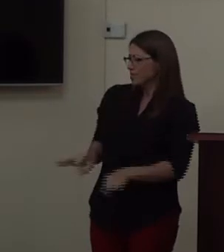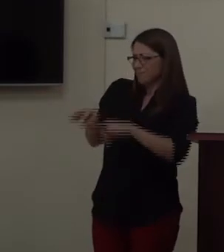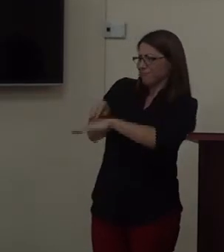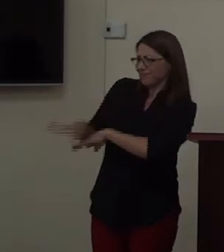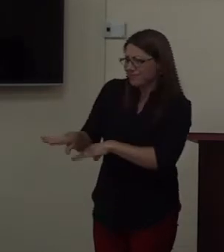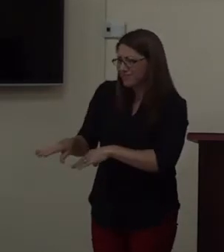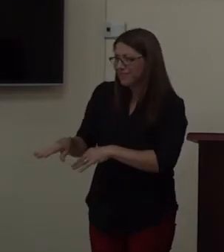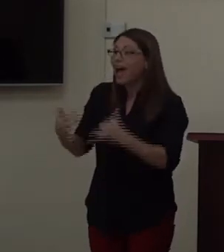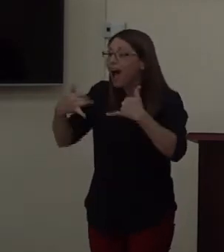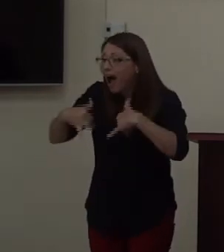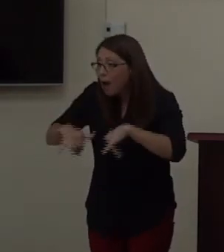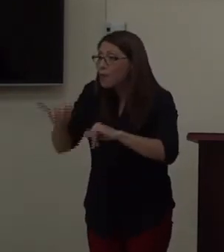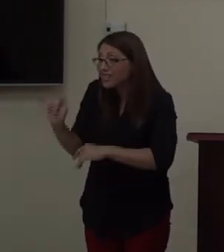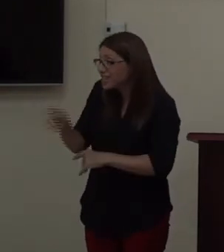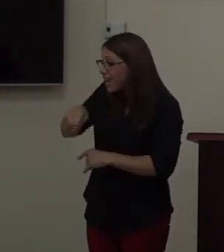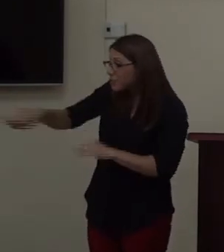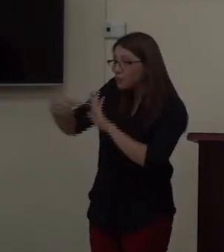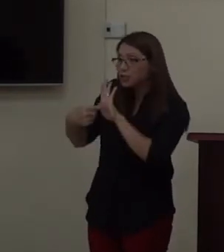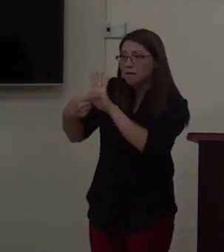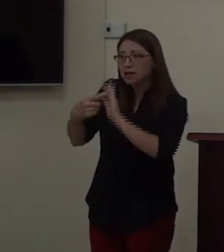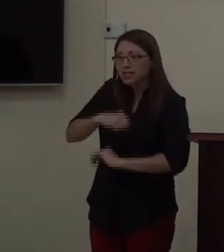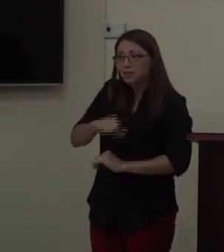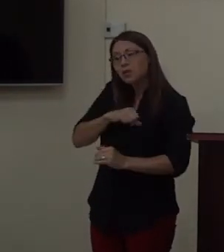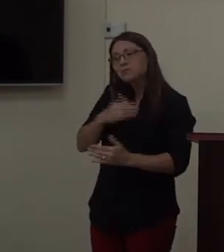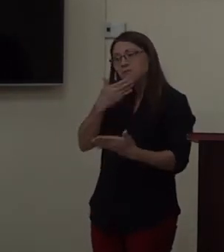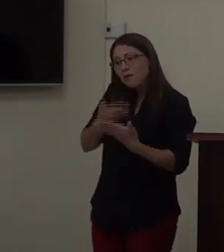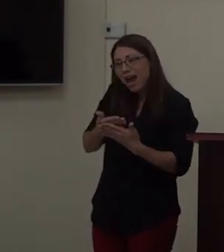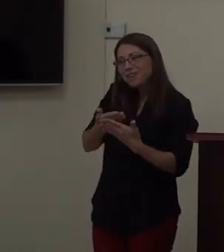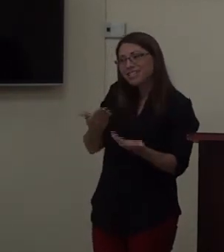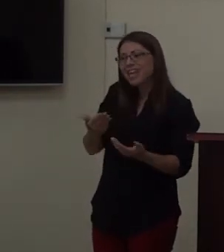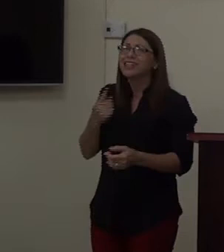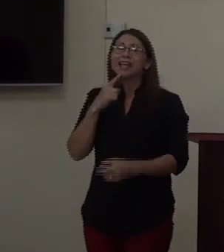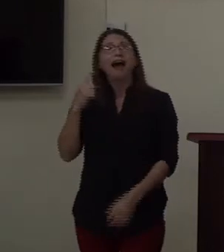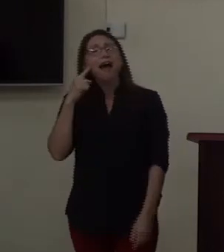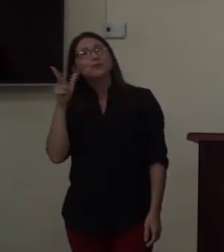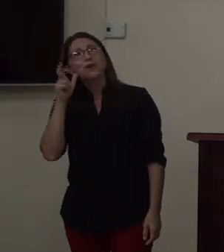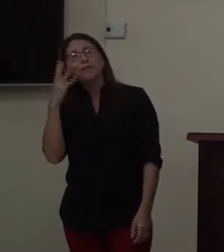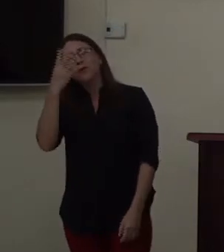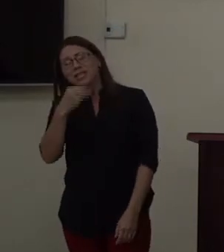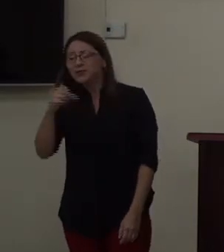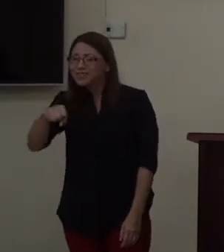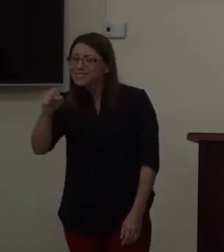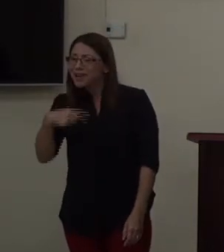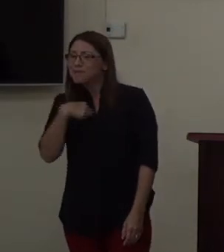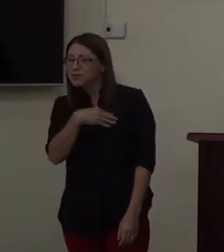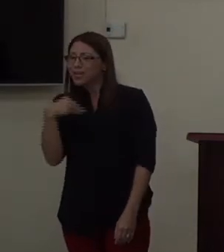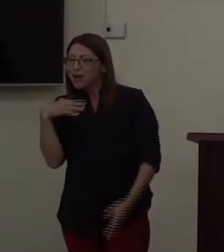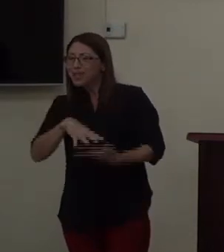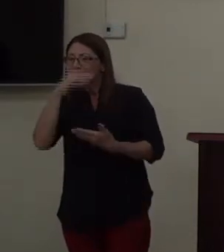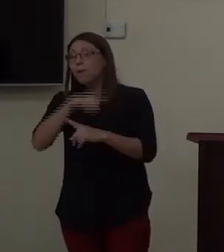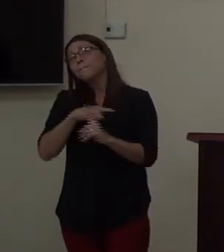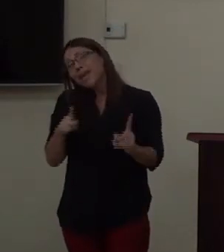Y aún así, ¿verdad?, mostraban actitudes muy favorables hacia el maleco. Decían, ah, suena bonito, sí, sí, a mí me gustaría aprenderlo, pero